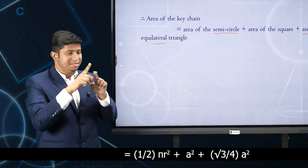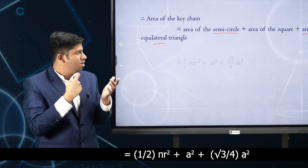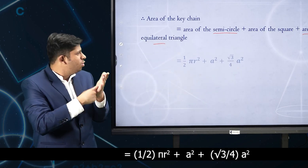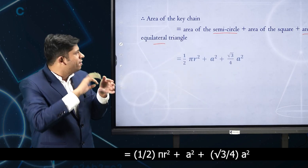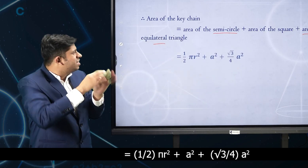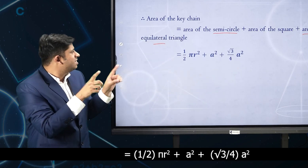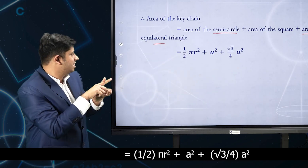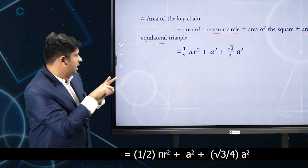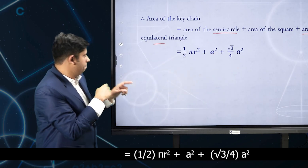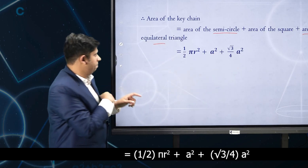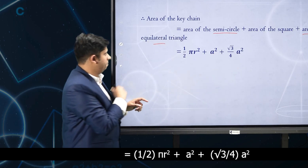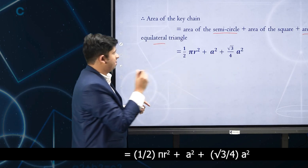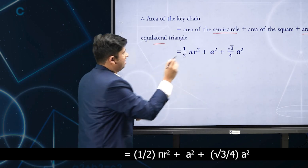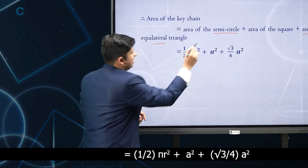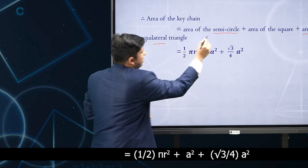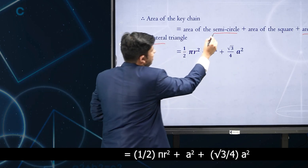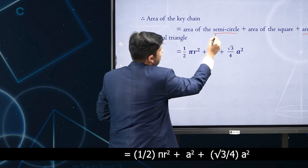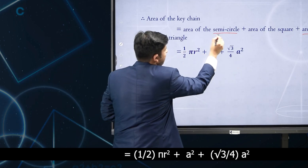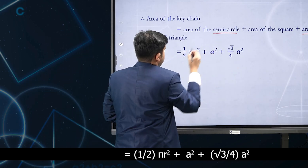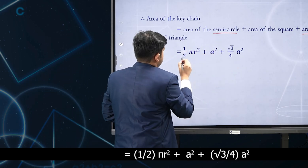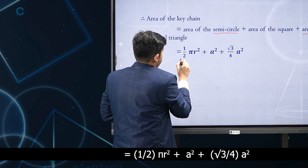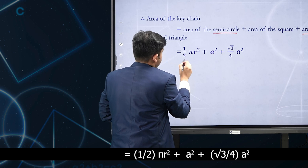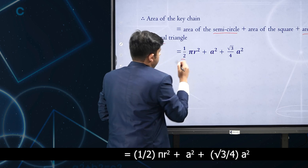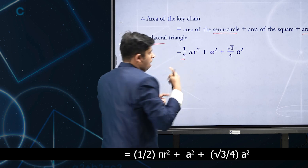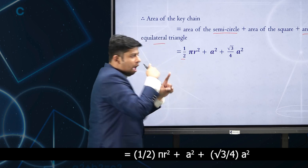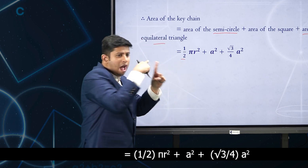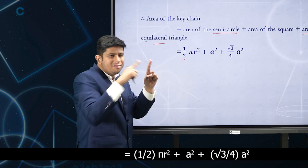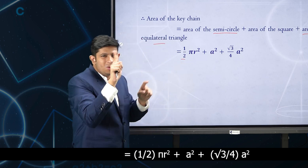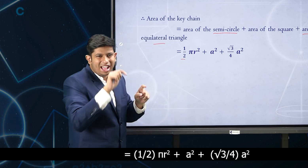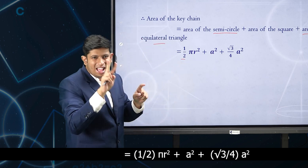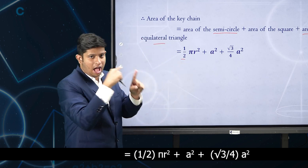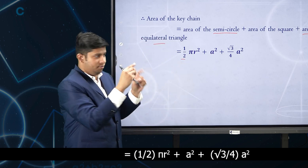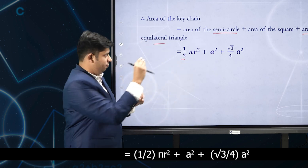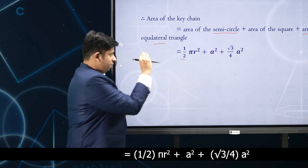equals आधा पाया 2 plus a2 plus 3/4 a2.